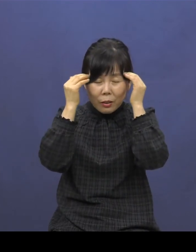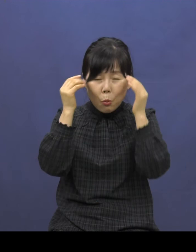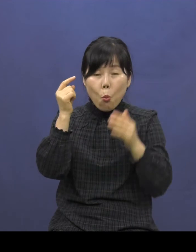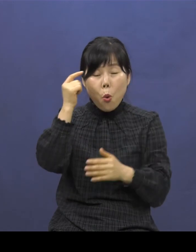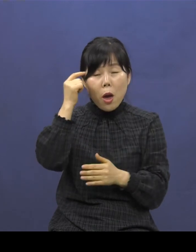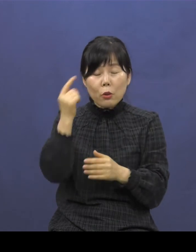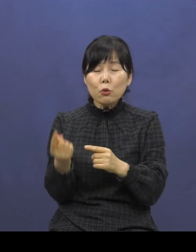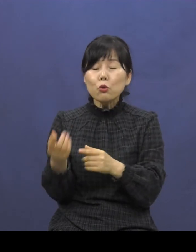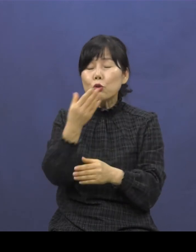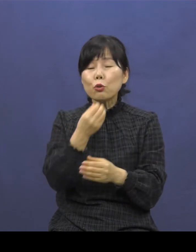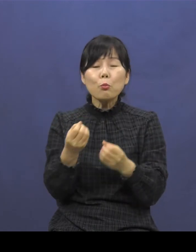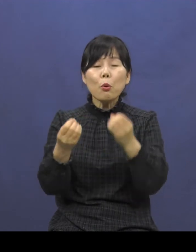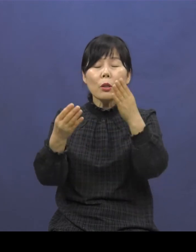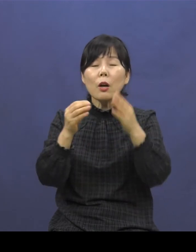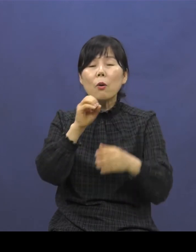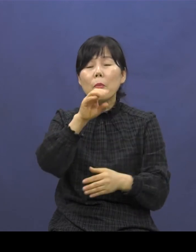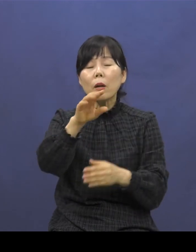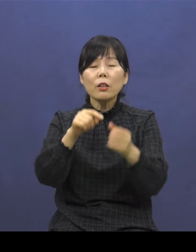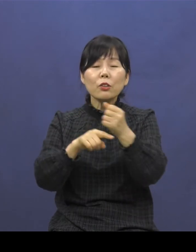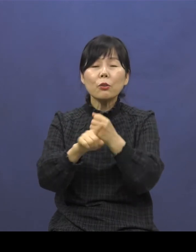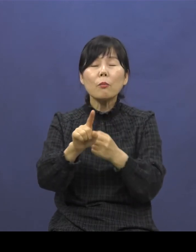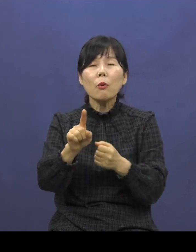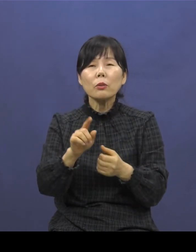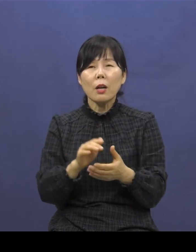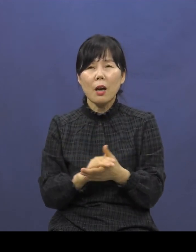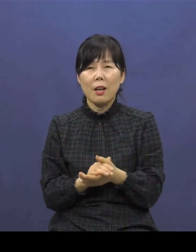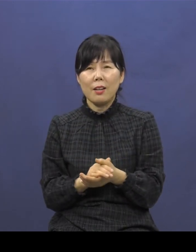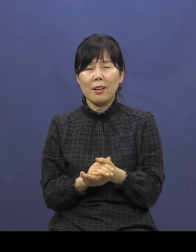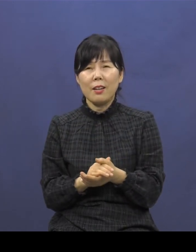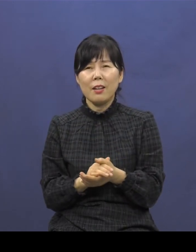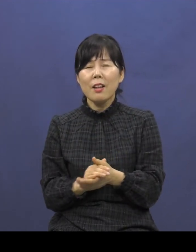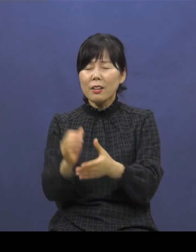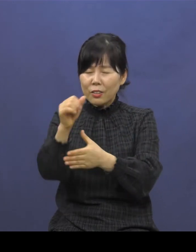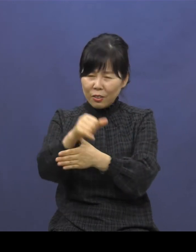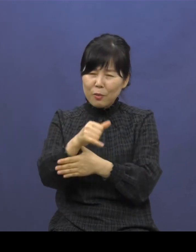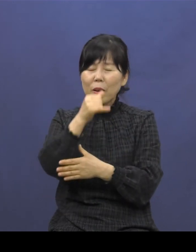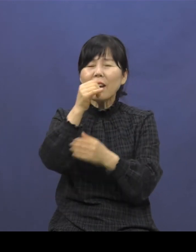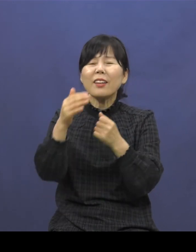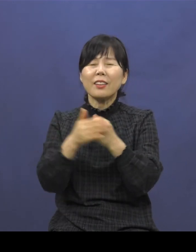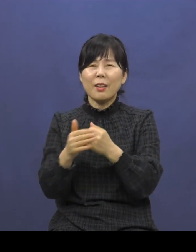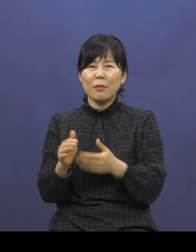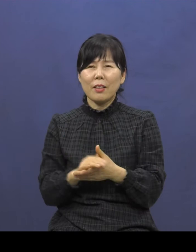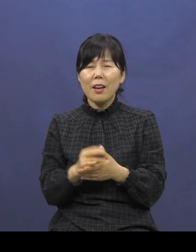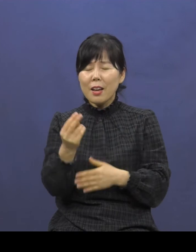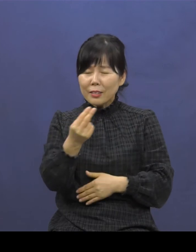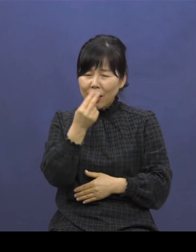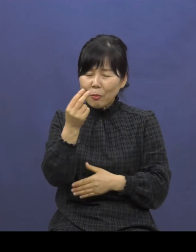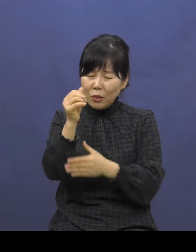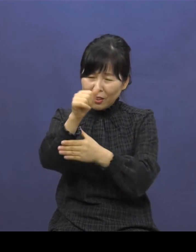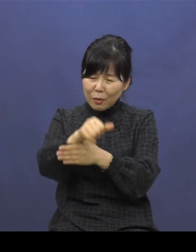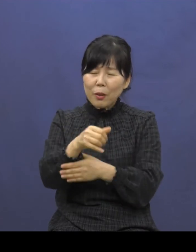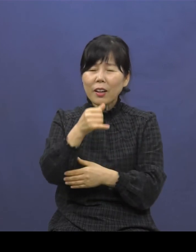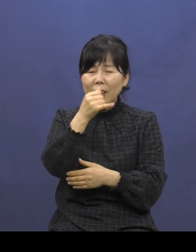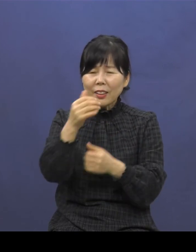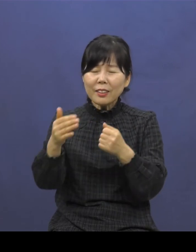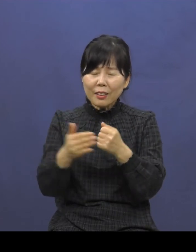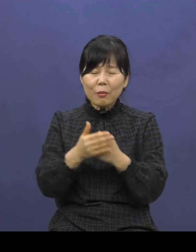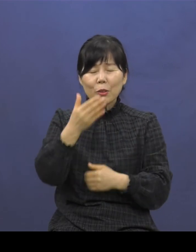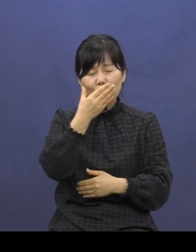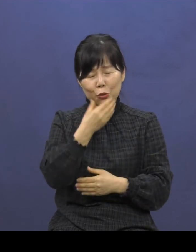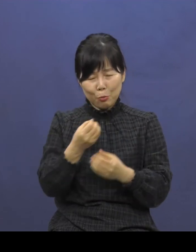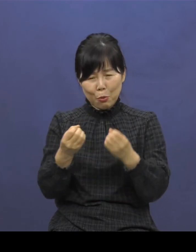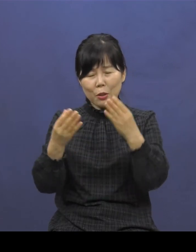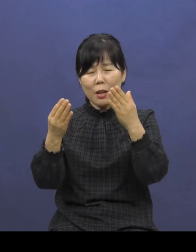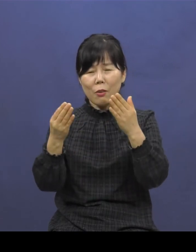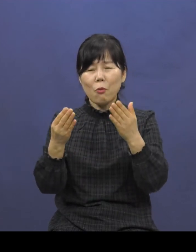왜 고난은 축복이라고 말합니까? 어떻게 고난이 축복으로 고백할 수 있습니까? 그 고난을 통과하면서 생명의